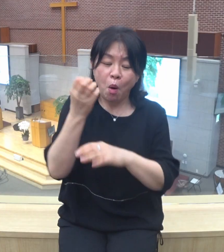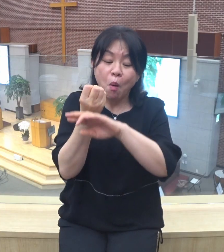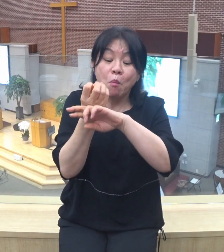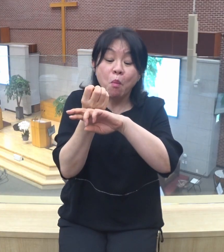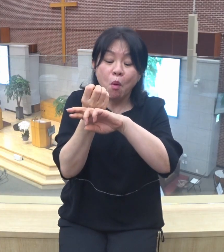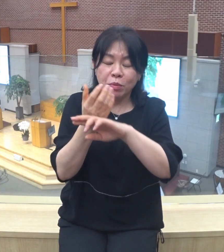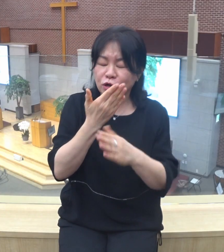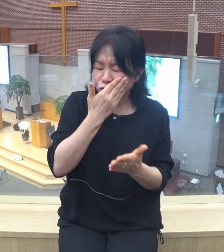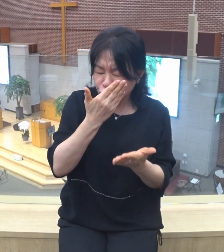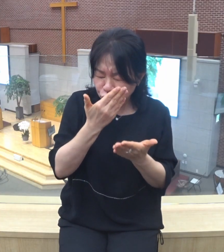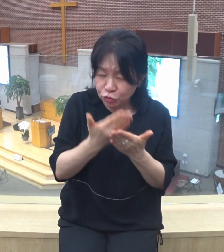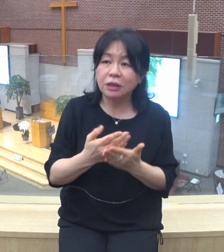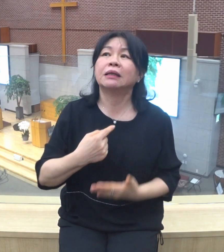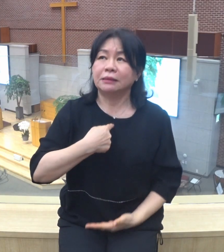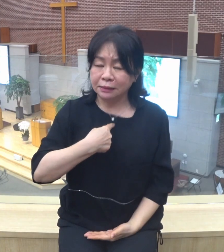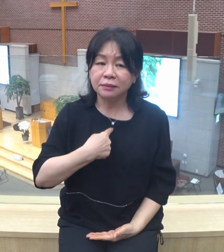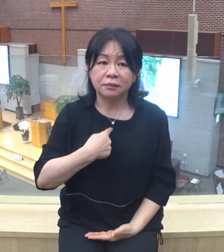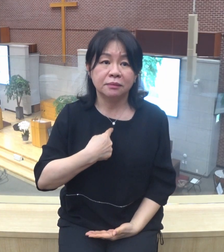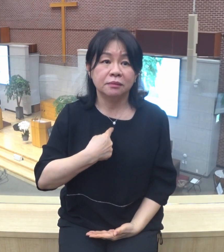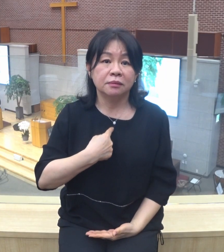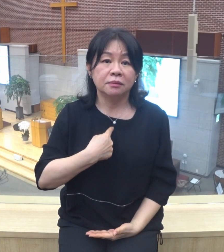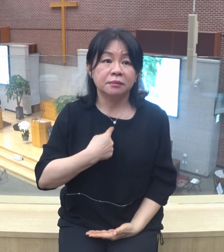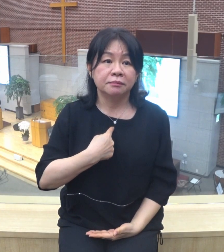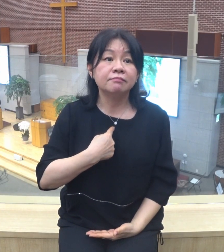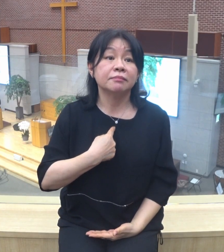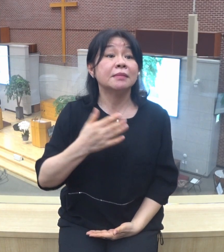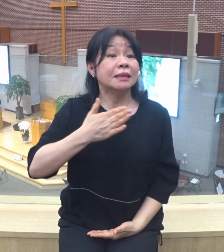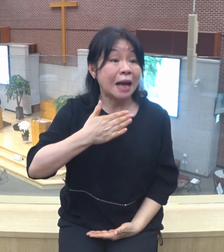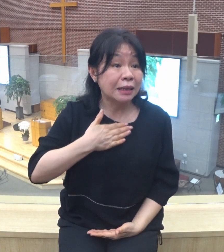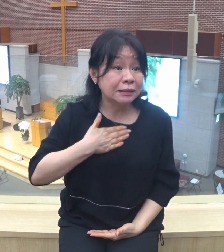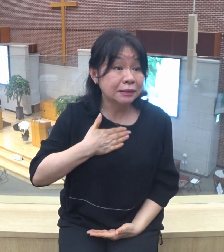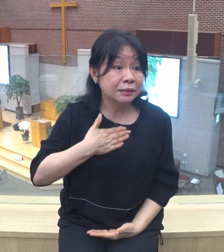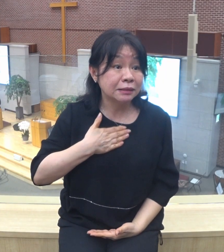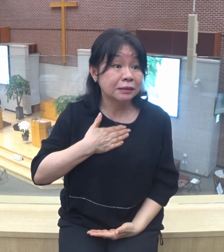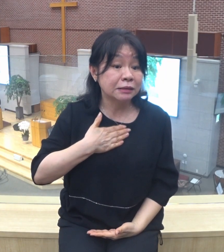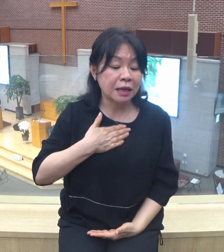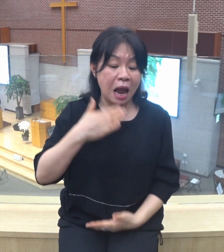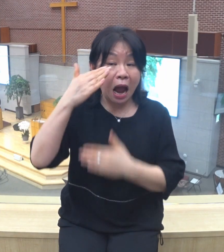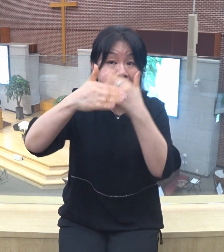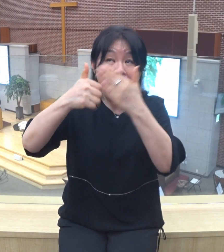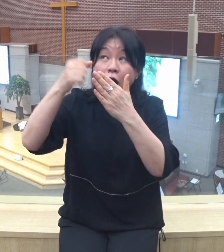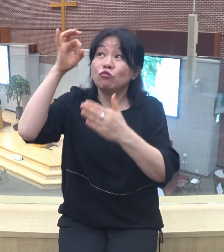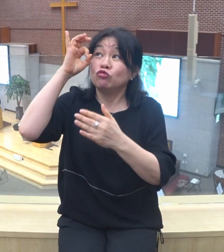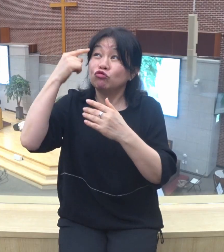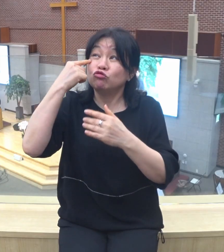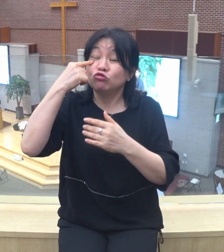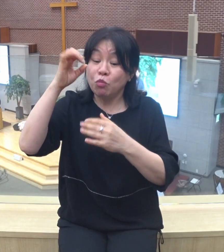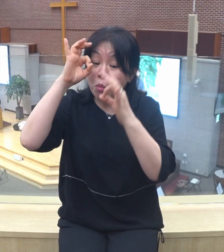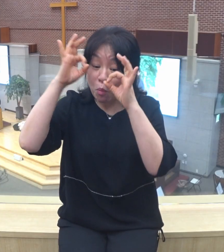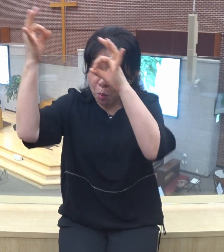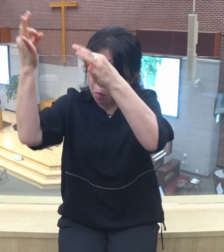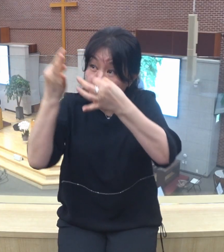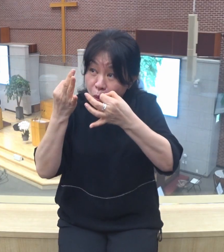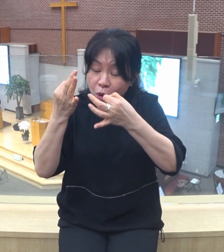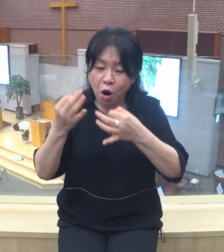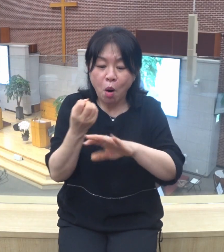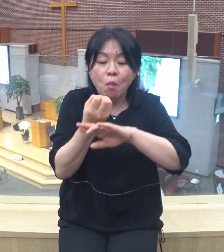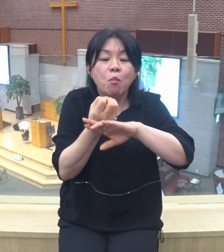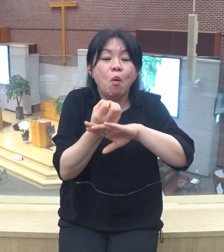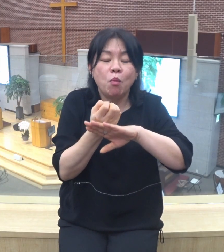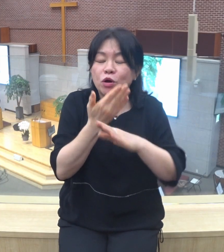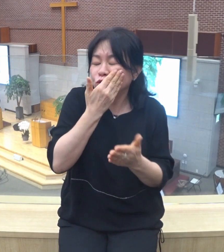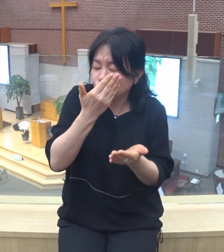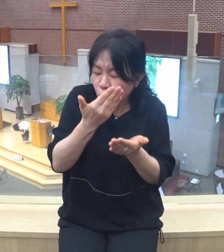보배롭고 존귀합니다. 다시 한번 해볼까요? 나는 하나님 눈에 보배롭고 존귀합니다.